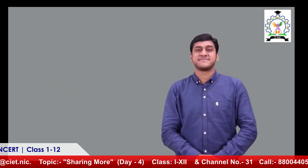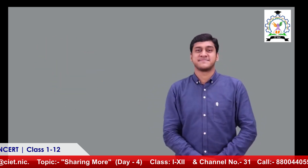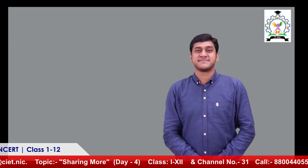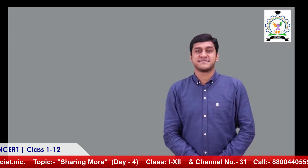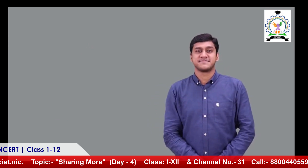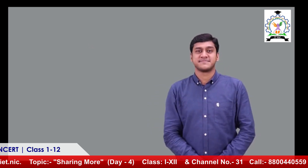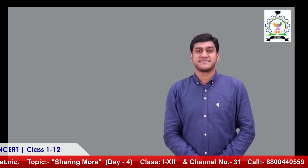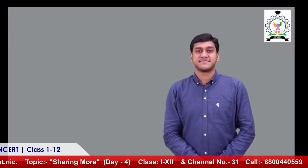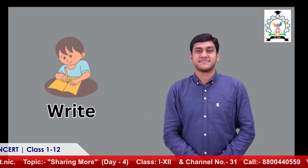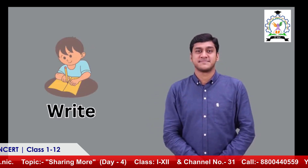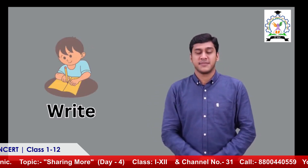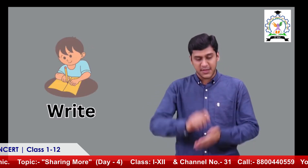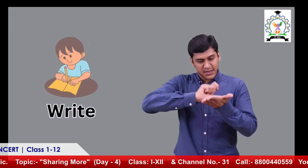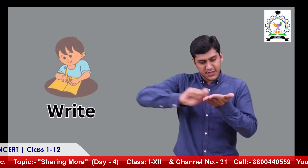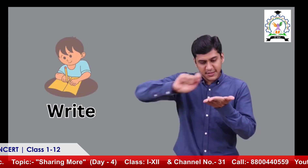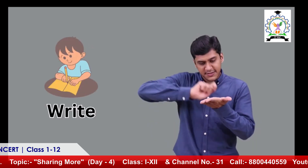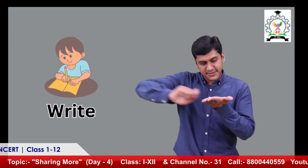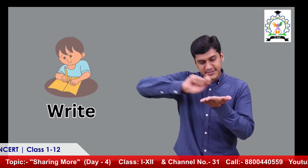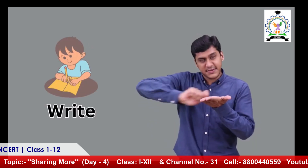पढ़ना,